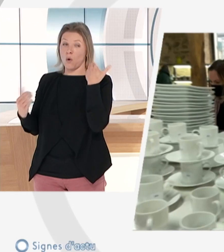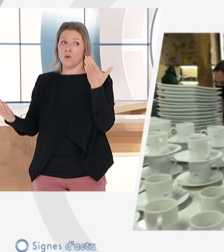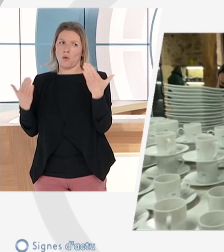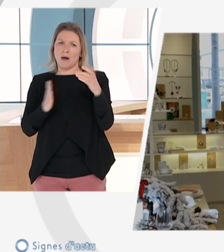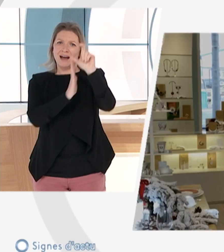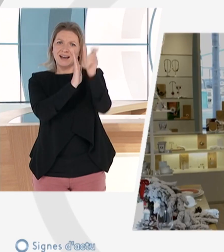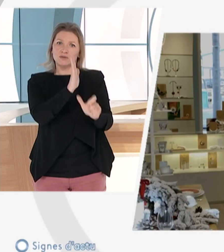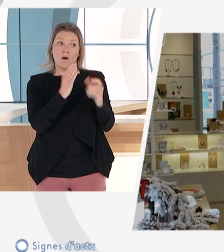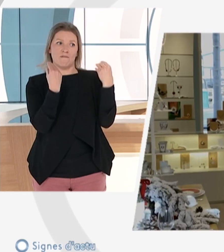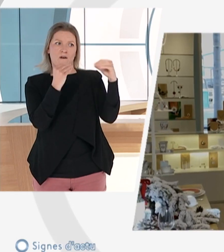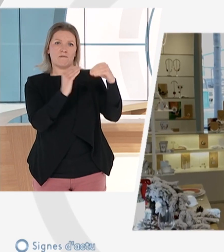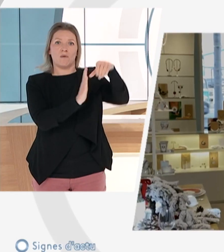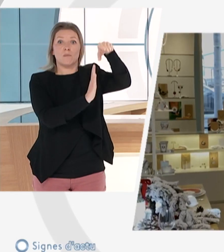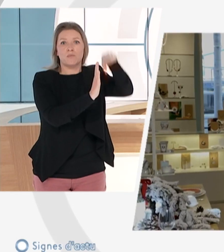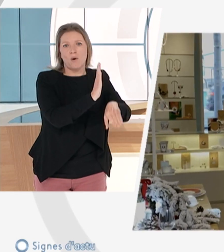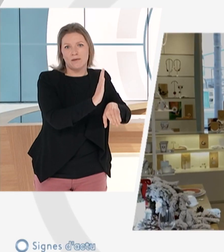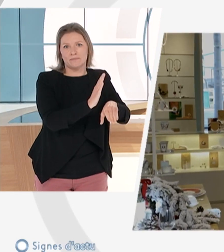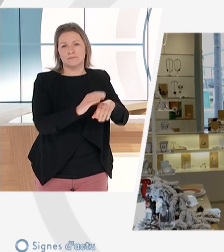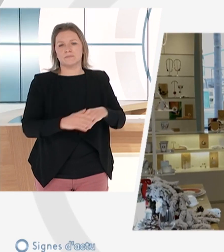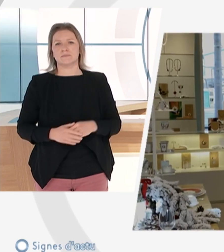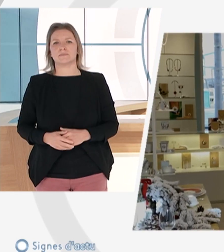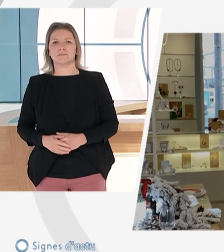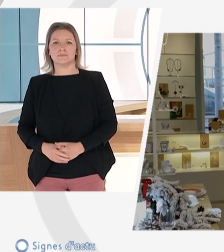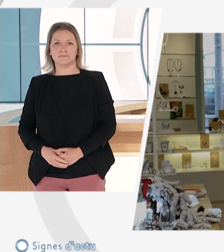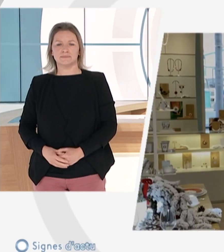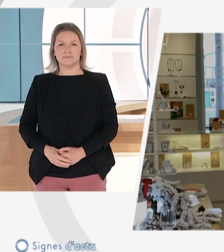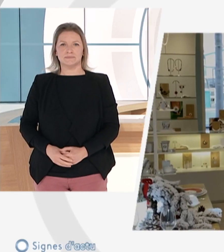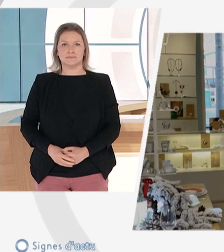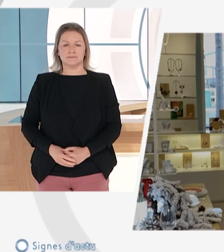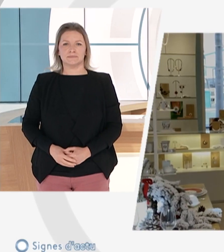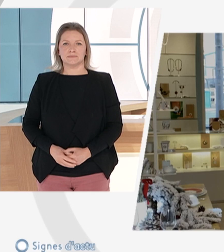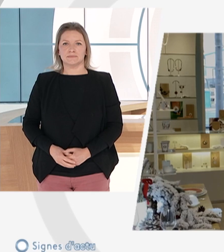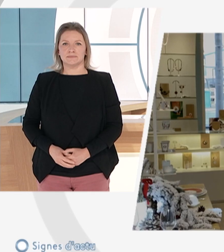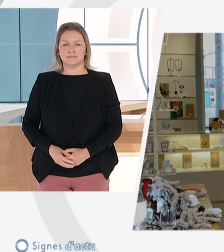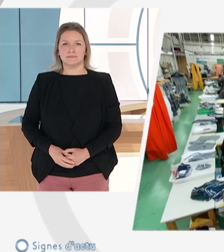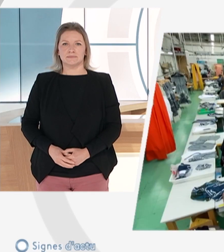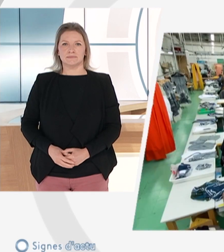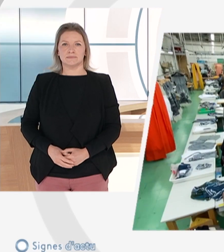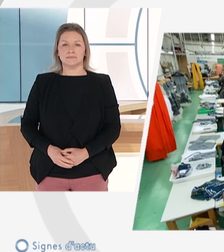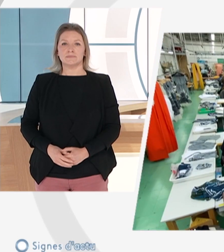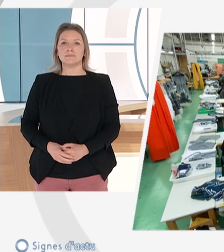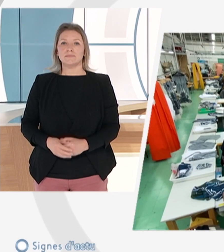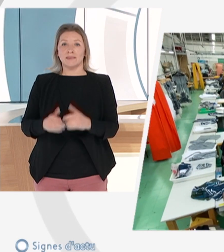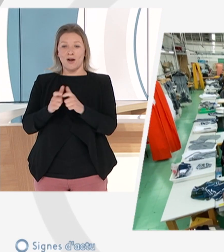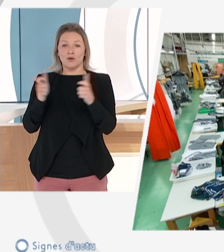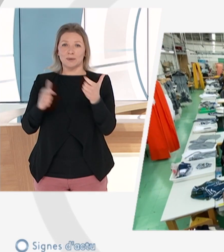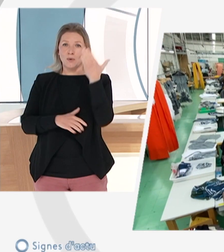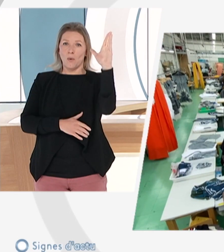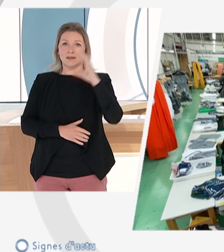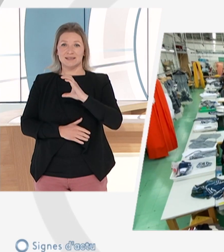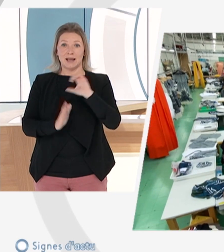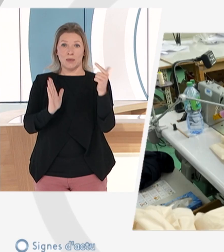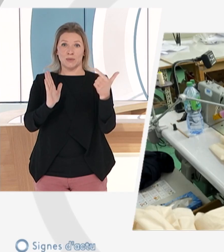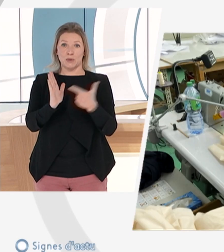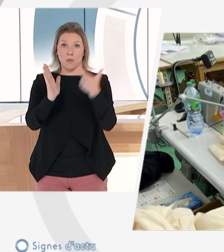d'autres secteurs de notre activité, comme par exemple la fourniture aux hôteliers et aux restaurateurs, qui elle est totalement sinistrée. Chez C2000, on travaille aussi pendant